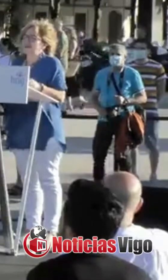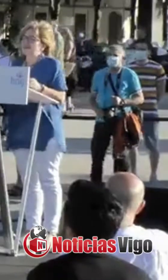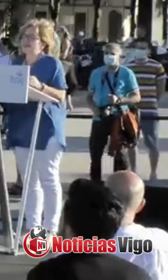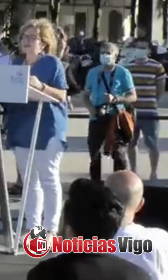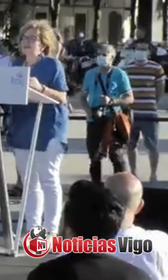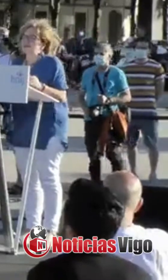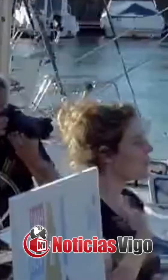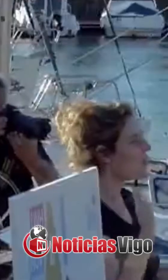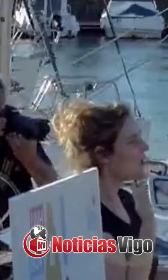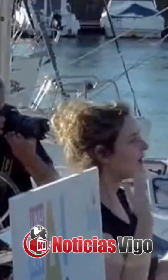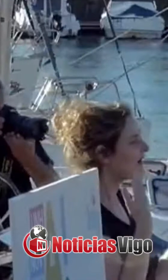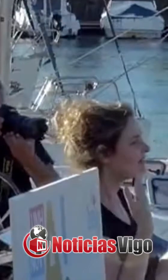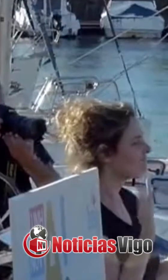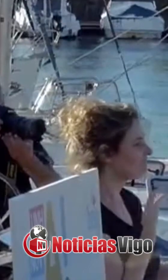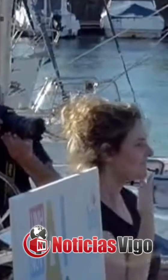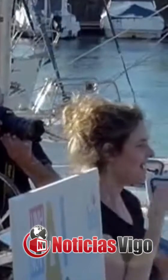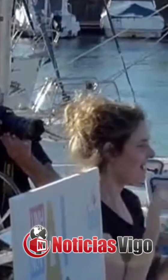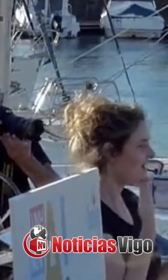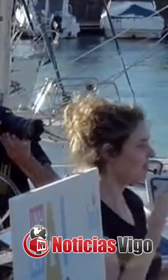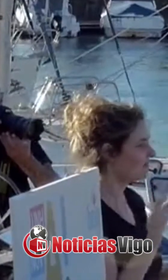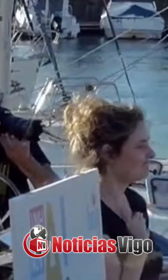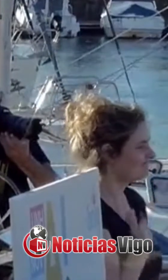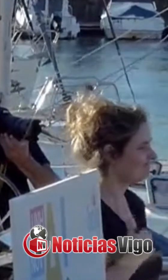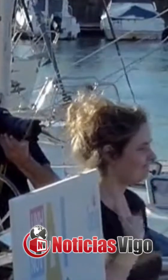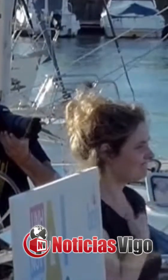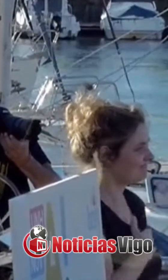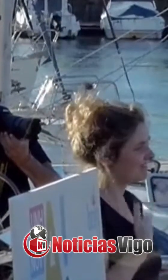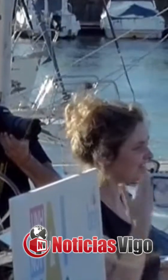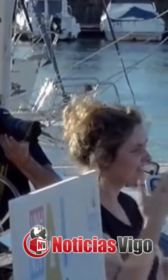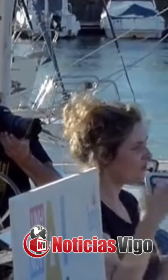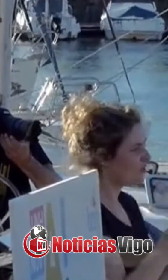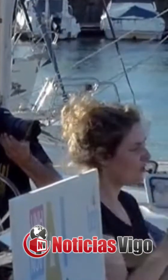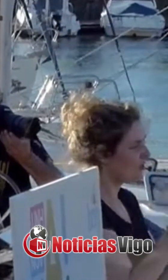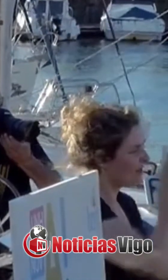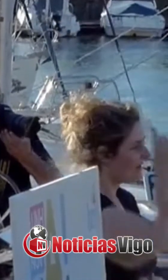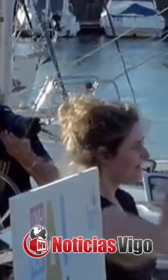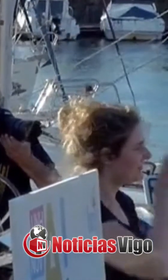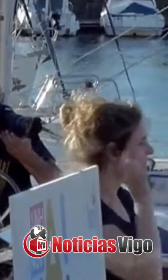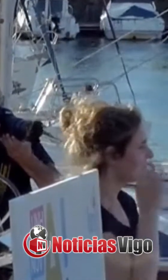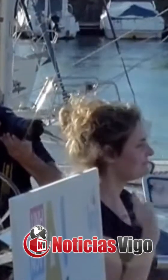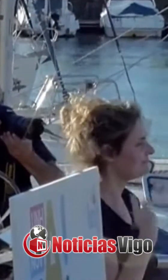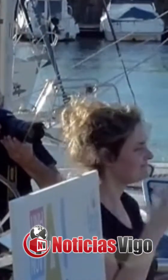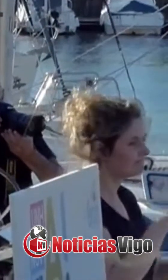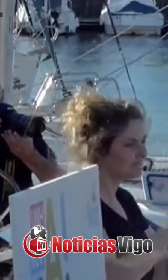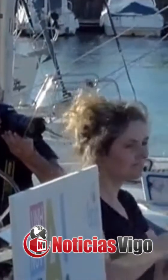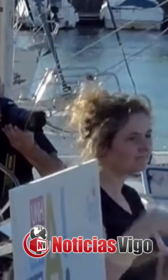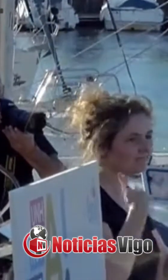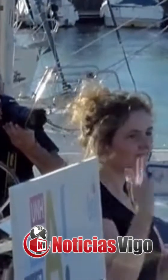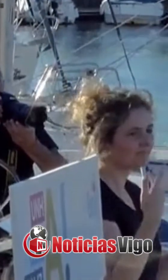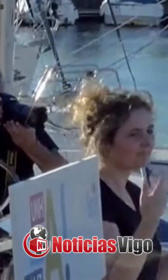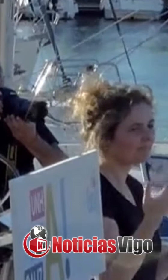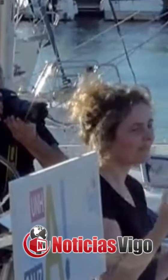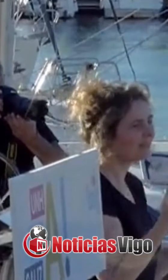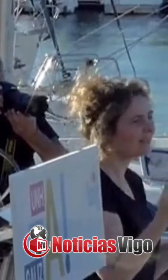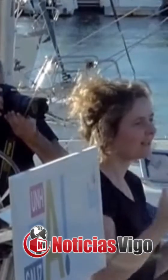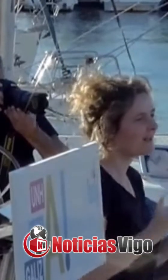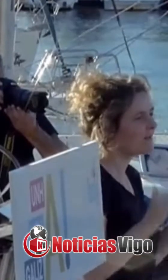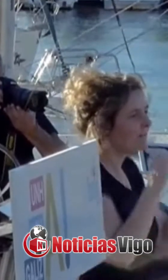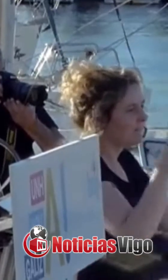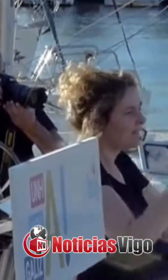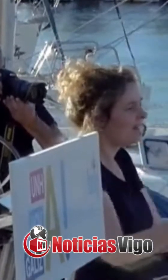Un caluroso saúdo, compañeiros e compañeiras. Ides permitirme que empece